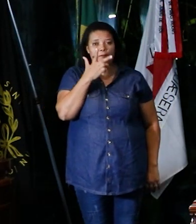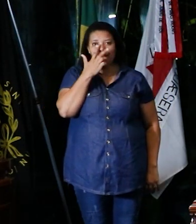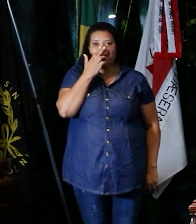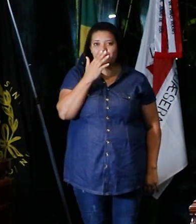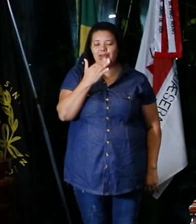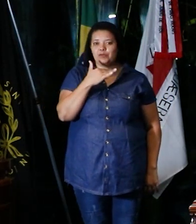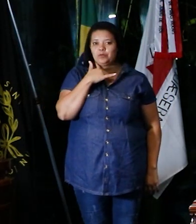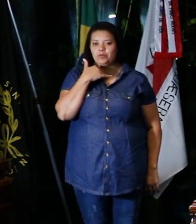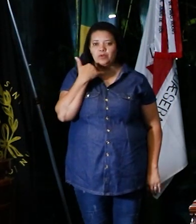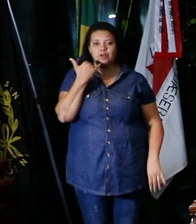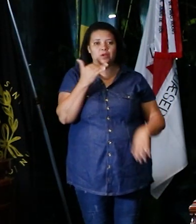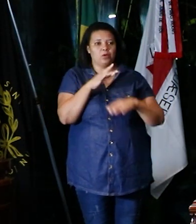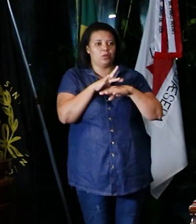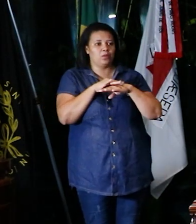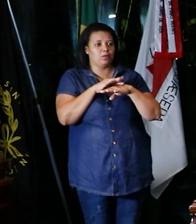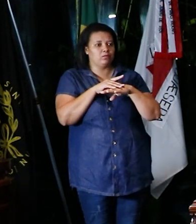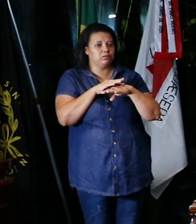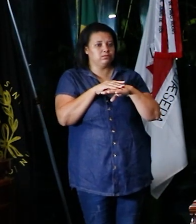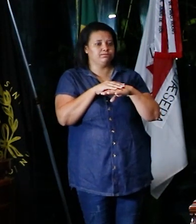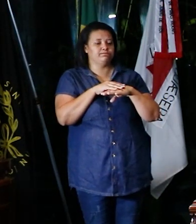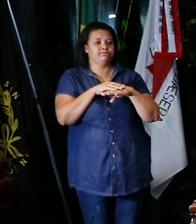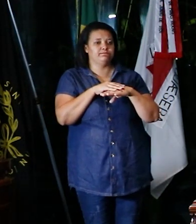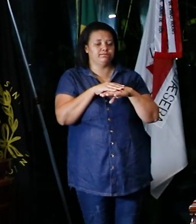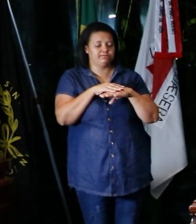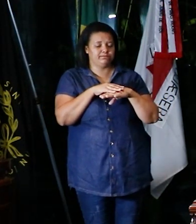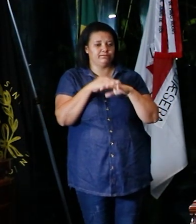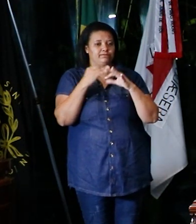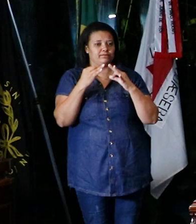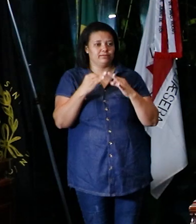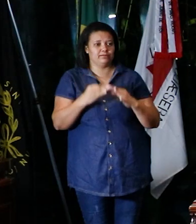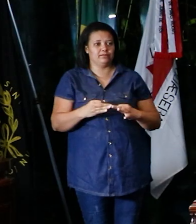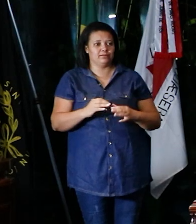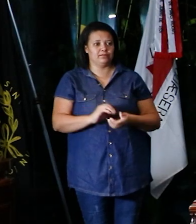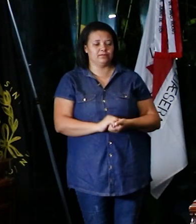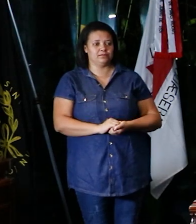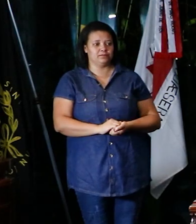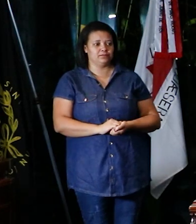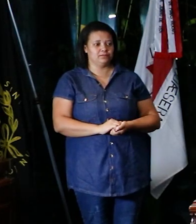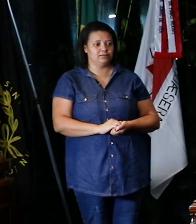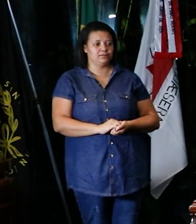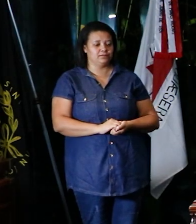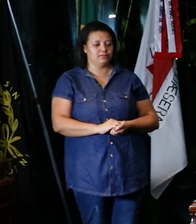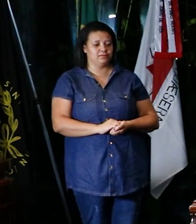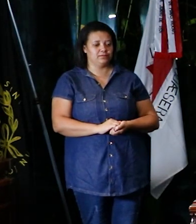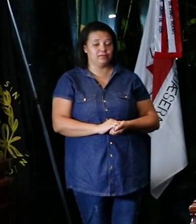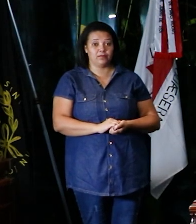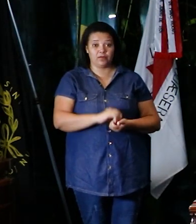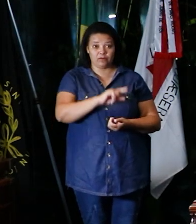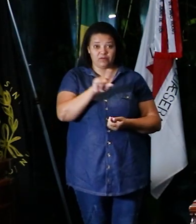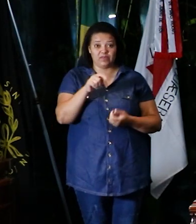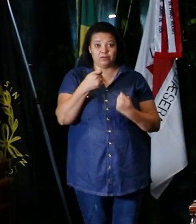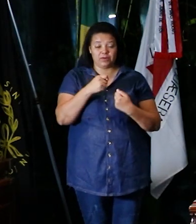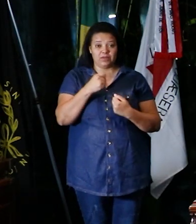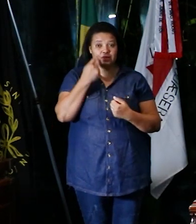varíola voluntária, vágula evidente? Gente, esse poema vocês tinham que ver.